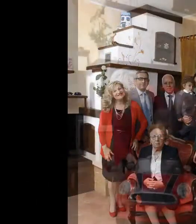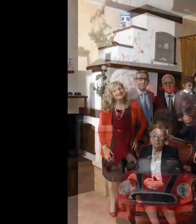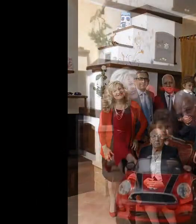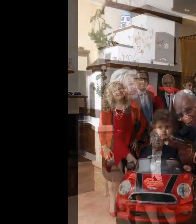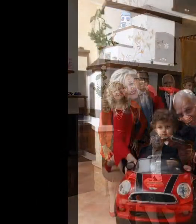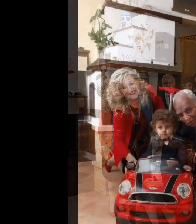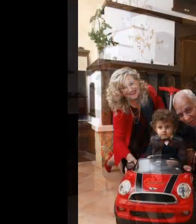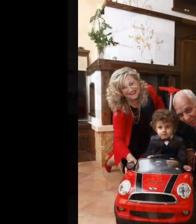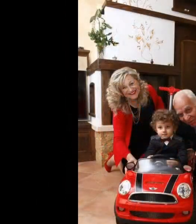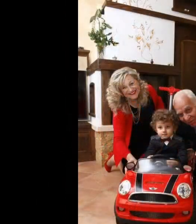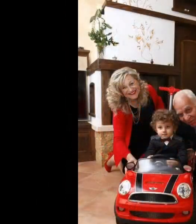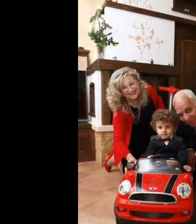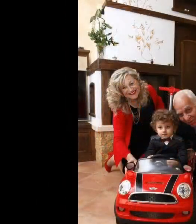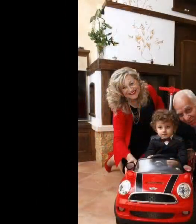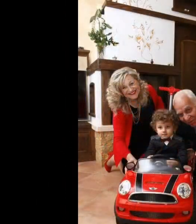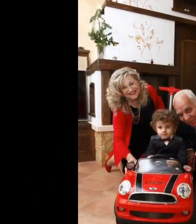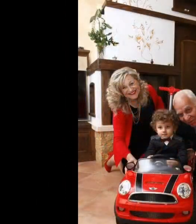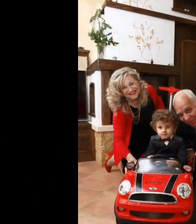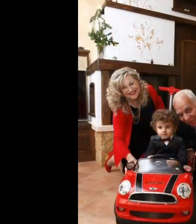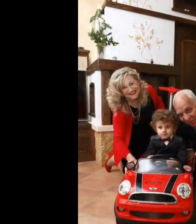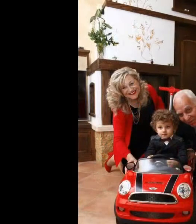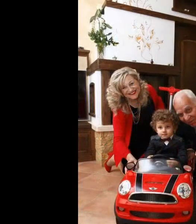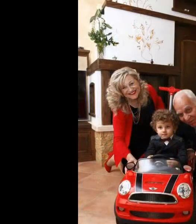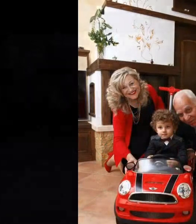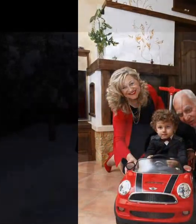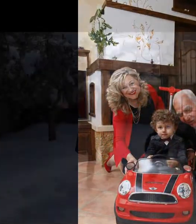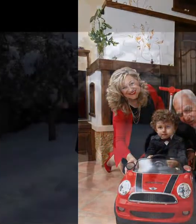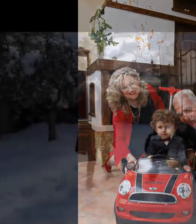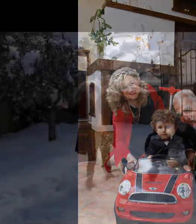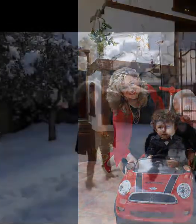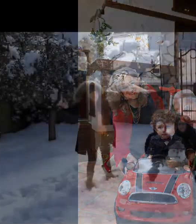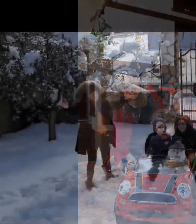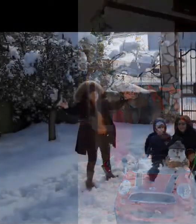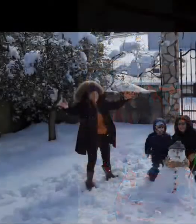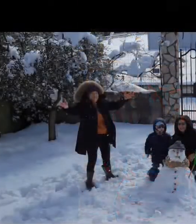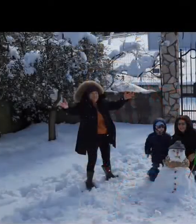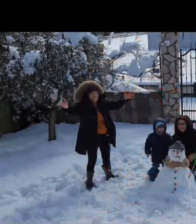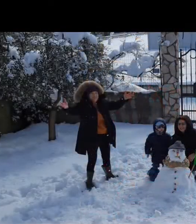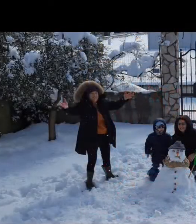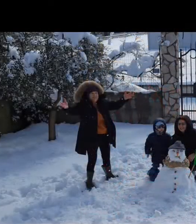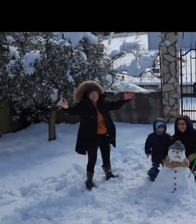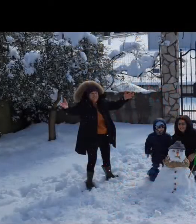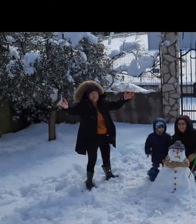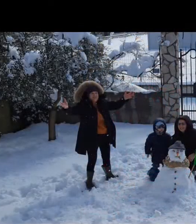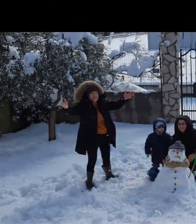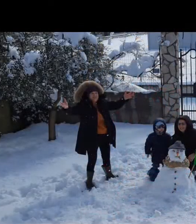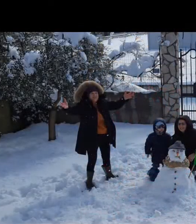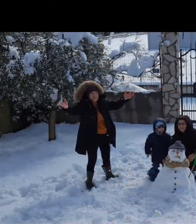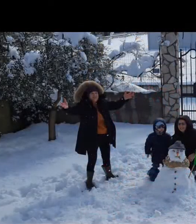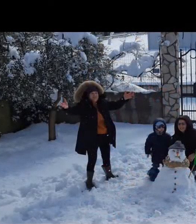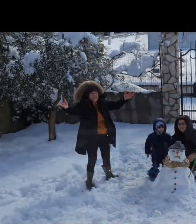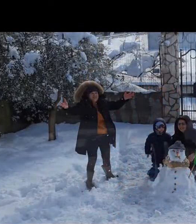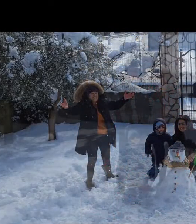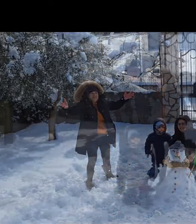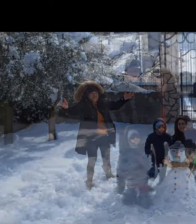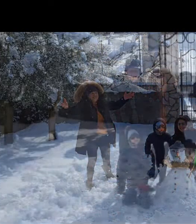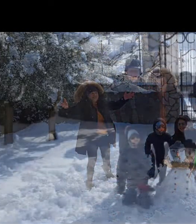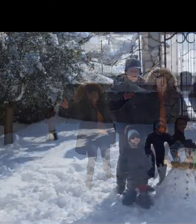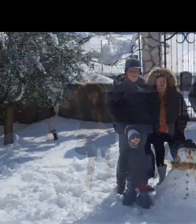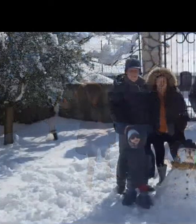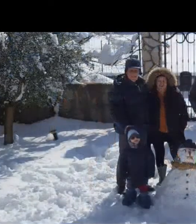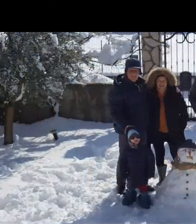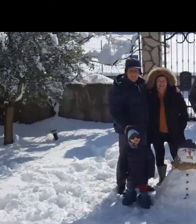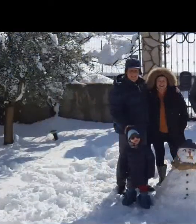Ce n'è un'altra su in collina c'è la terra che germoglia